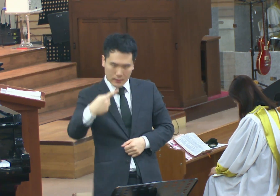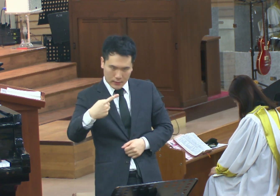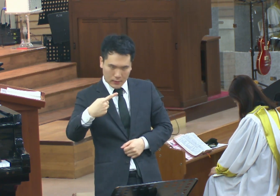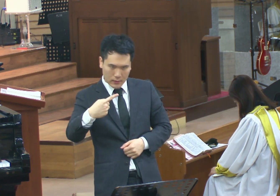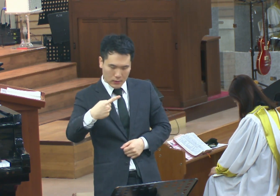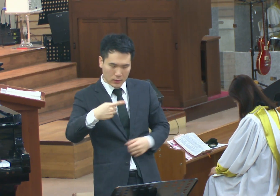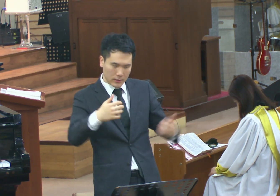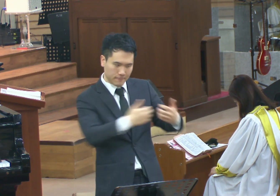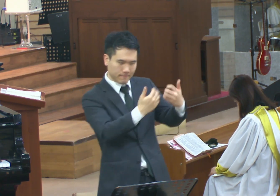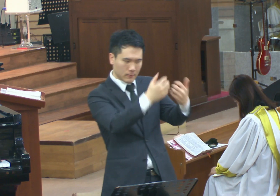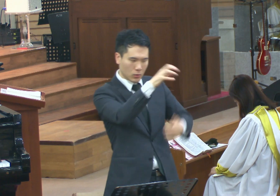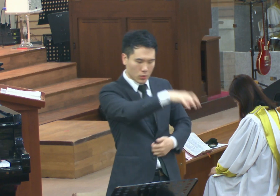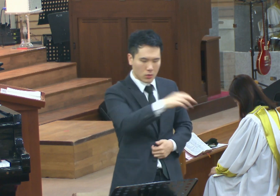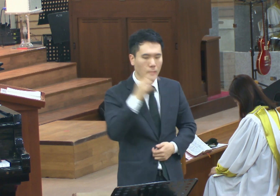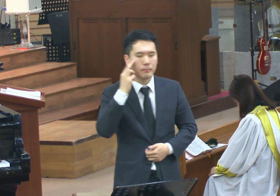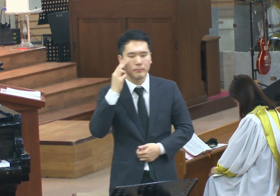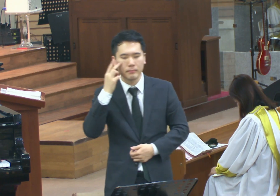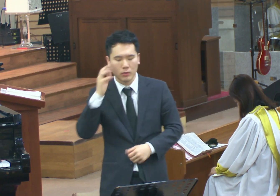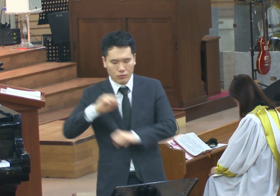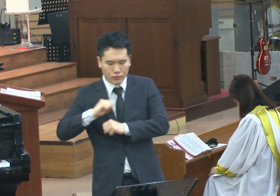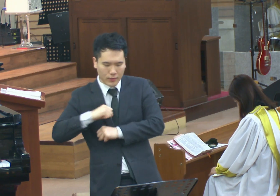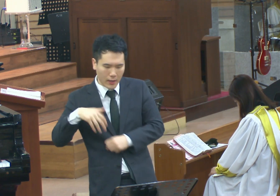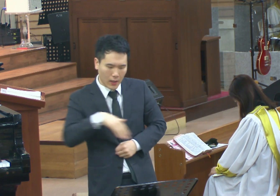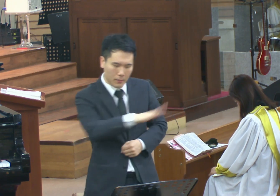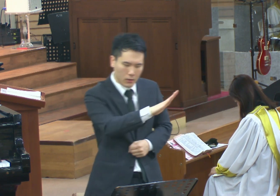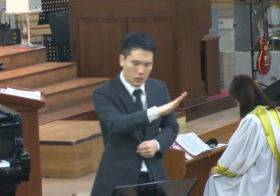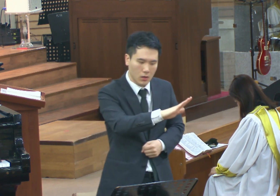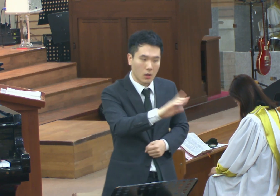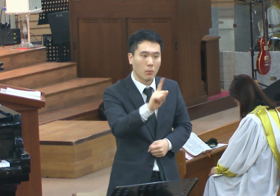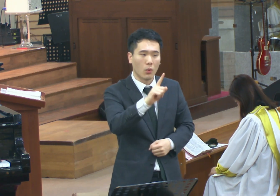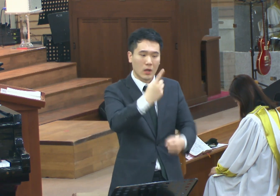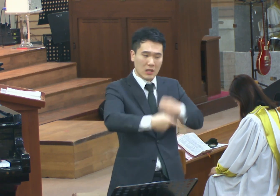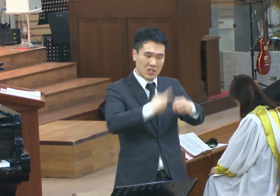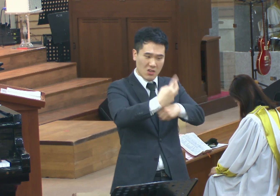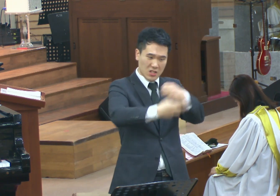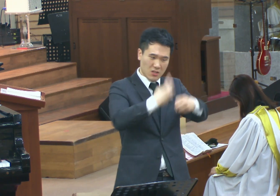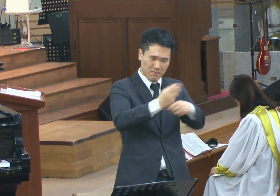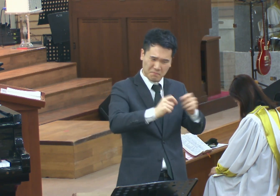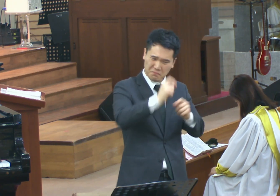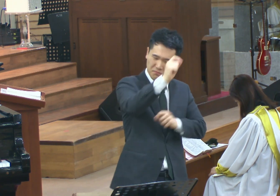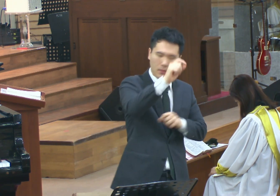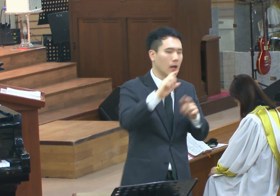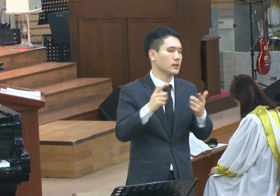빠져나가고 또 들어오고 이렇게 하는 거예요. 죽을 때까지 그 위험한 곳에 가지 않도록 하는 것이죠.